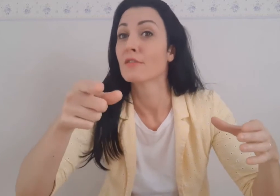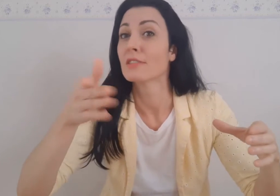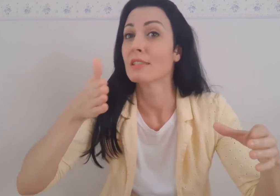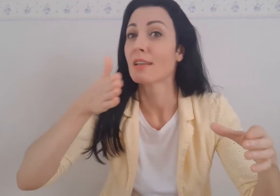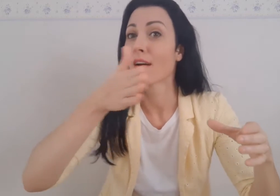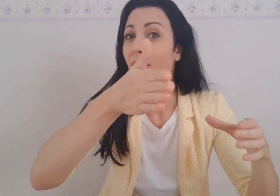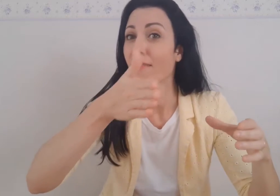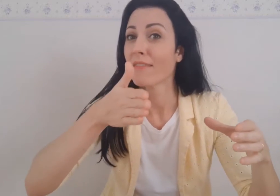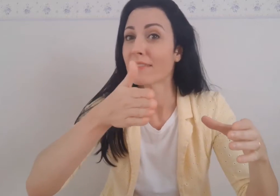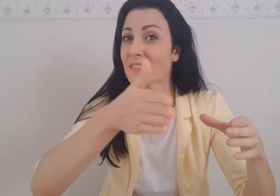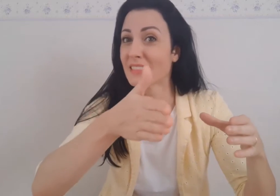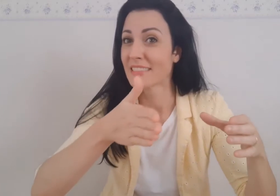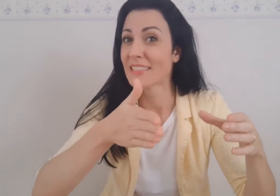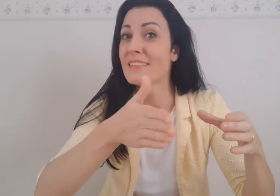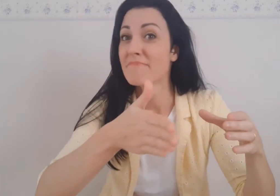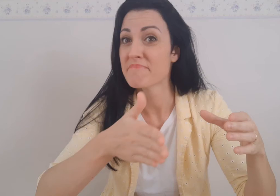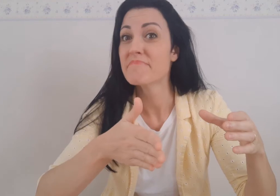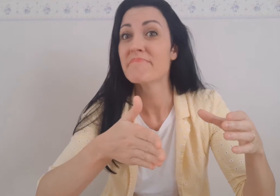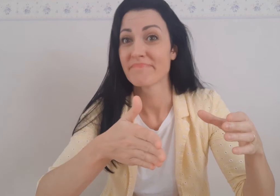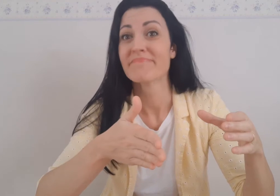o pão? Você corta assim.